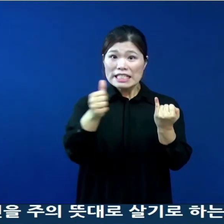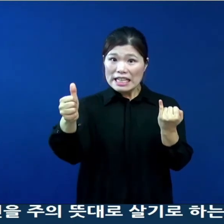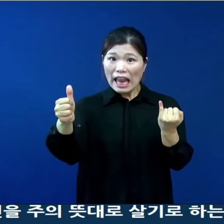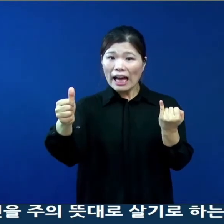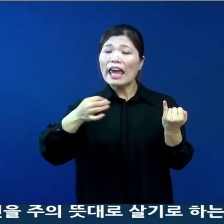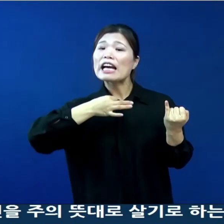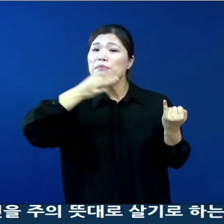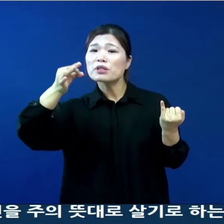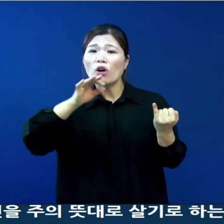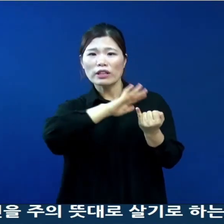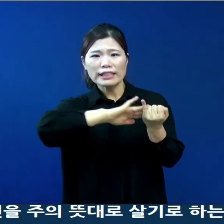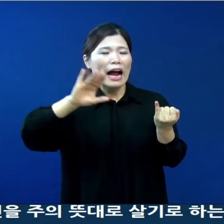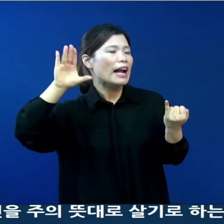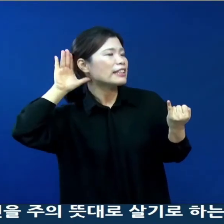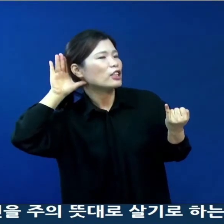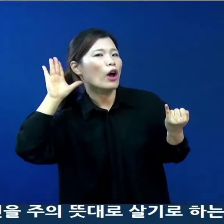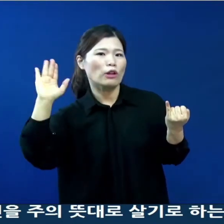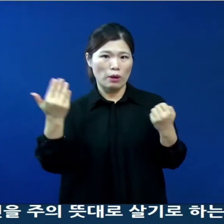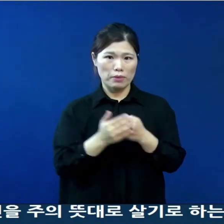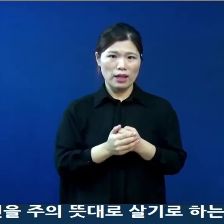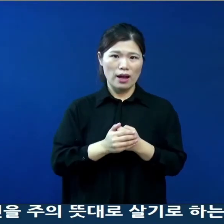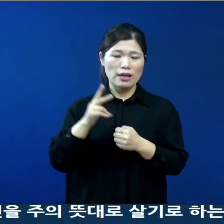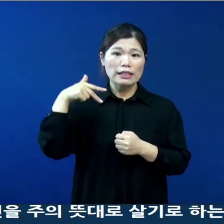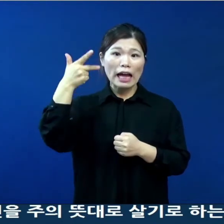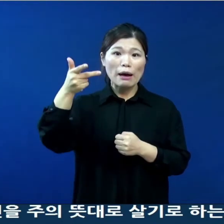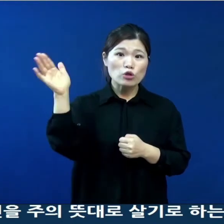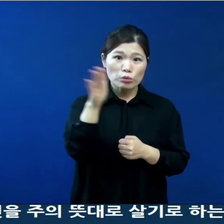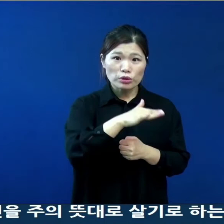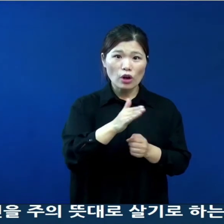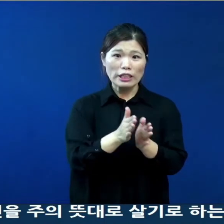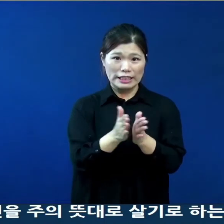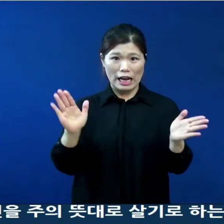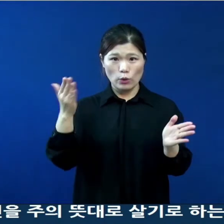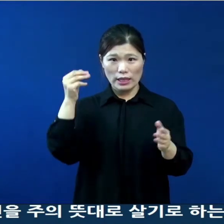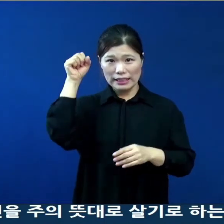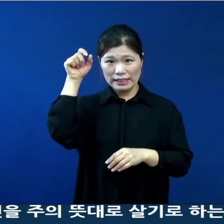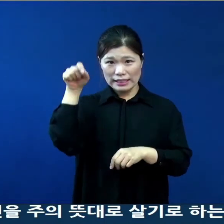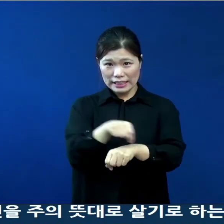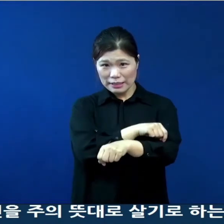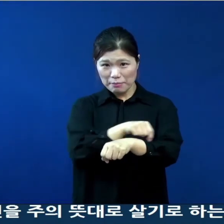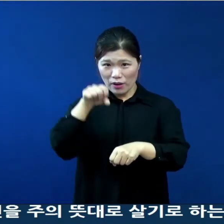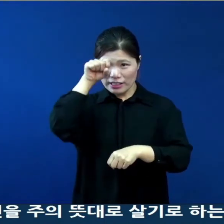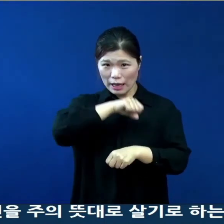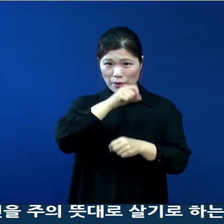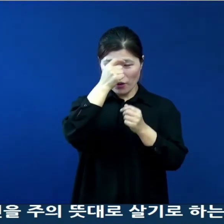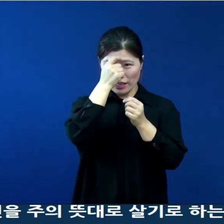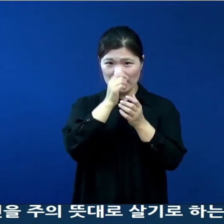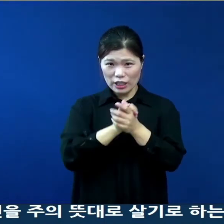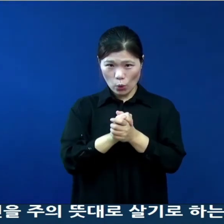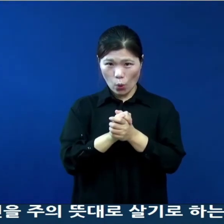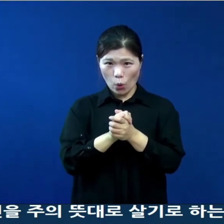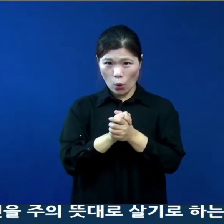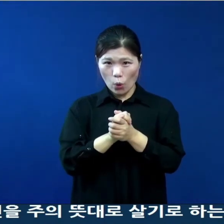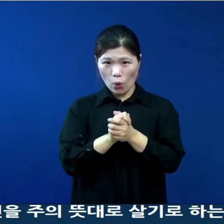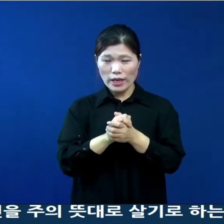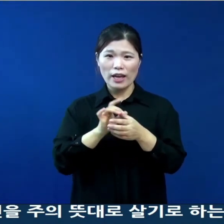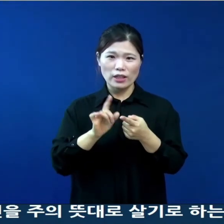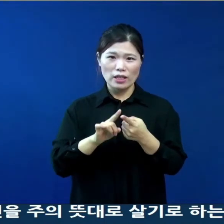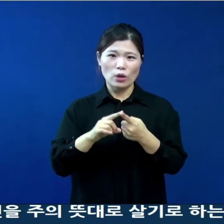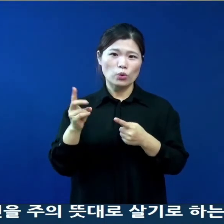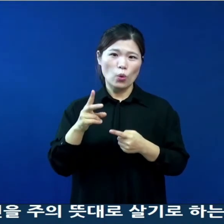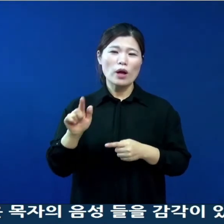가장 즐거운 일입니다. 다음 주부터 시작되는 특별 새벽기도, 이어서 진행되는 특별